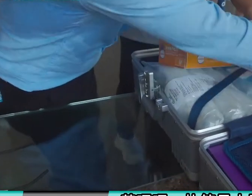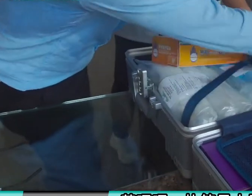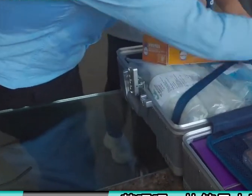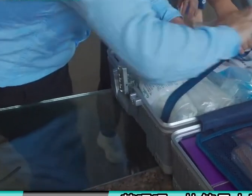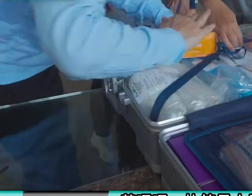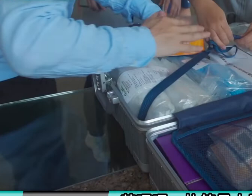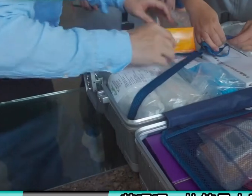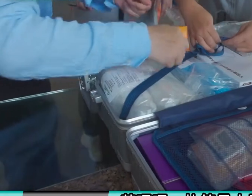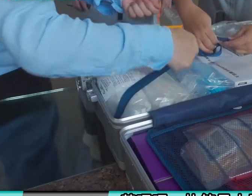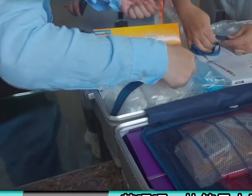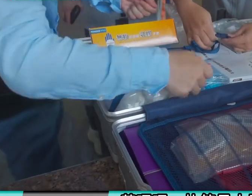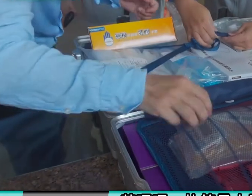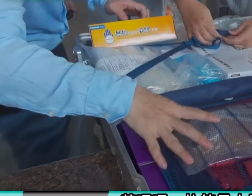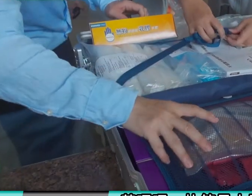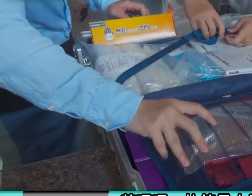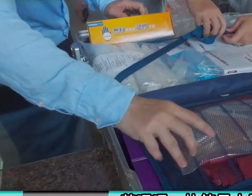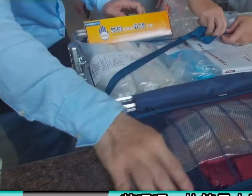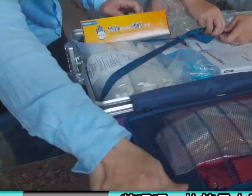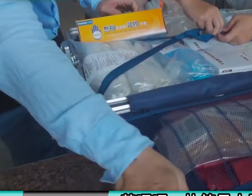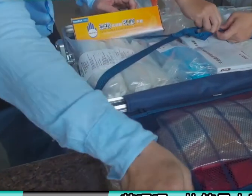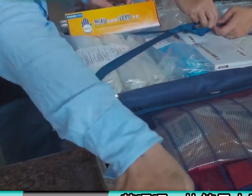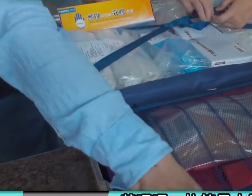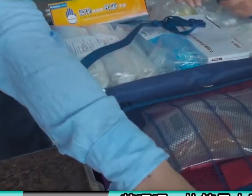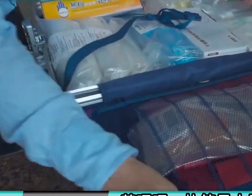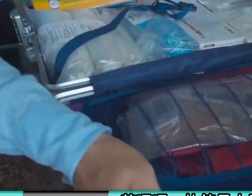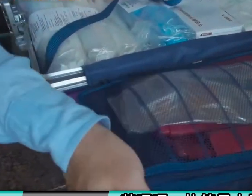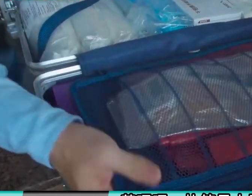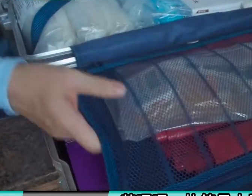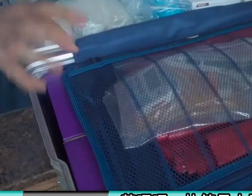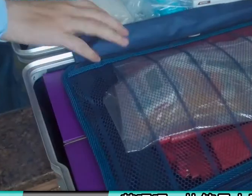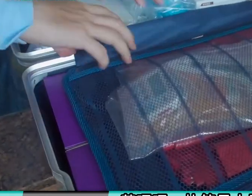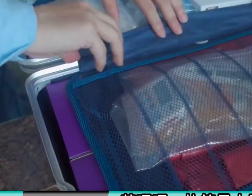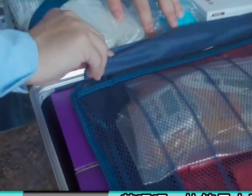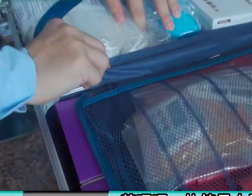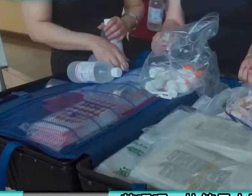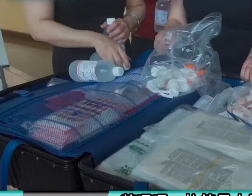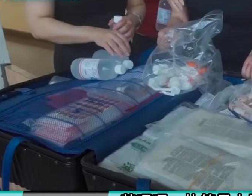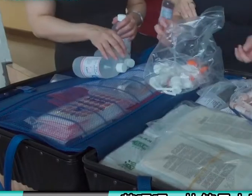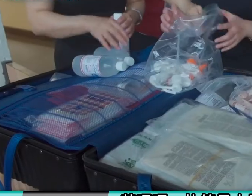201万剂，高达 1.93 亿。我知道网络上有很多的